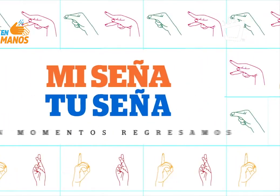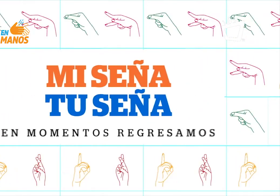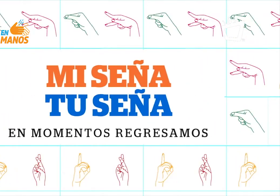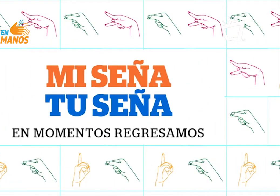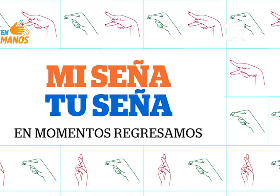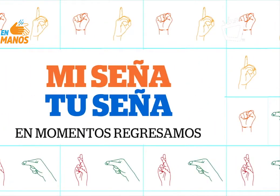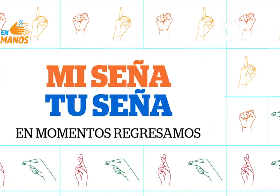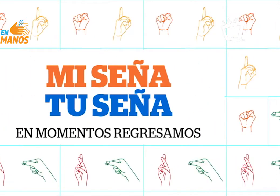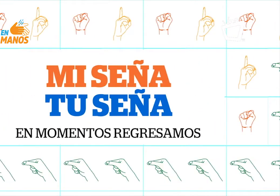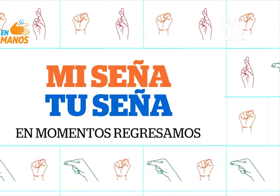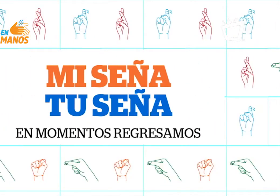acá